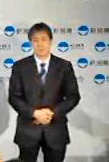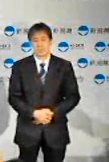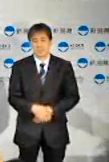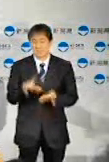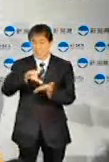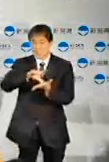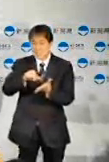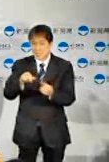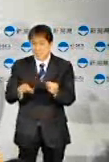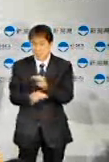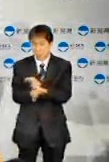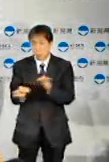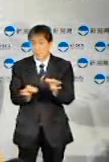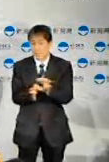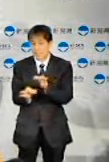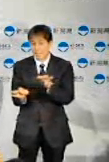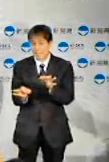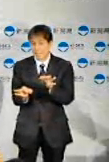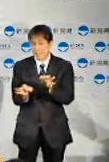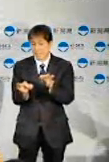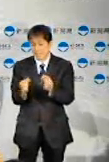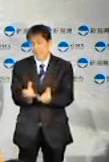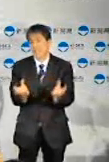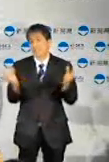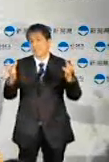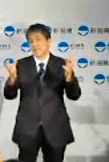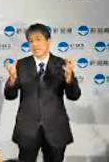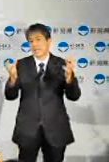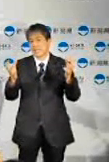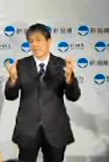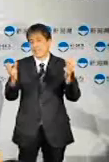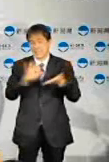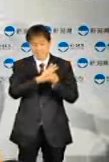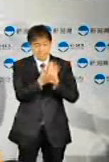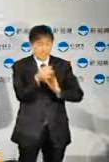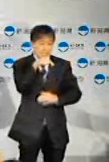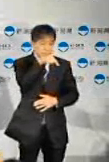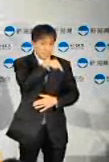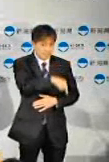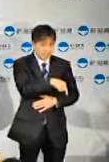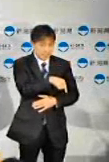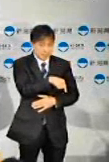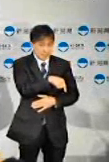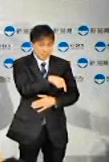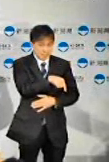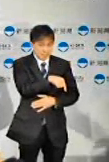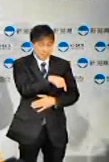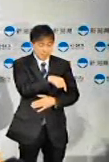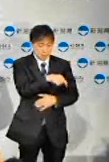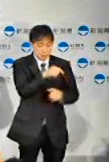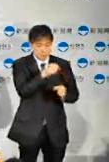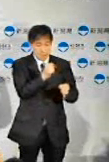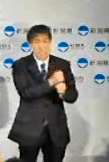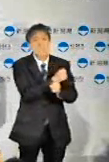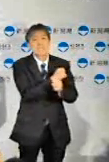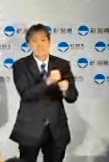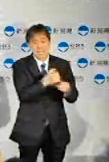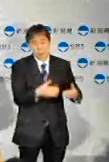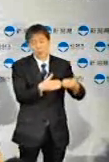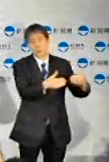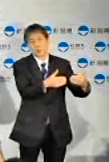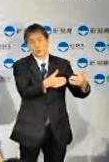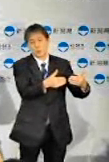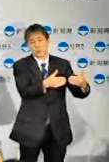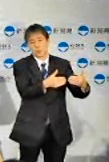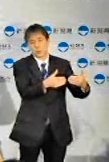地域経済の、まあ、活性化とか、県内の県内、まあ、産業の振興につなが